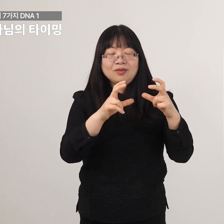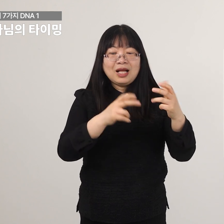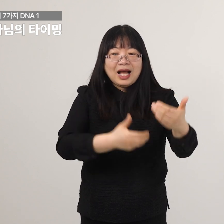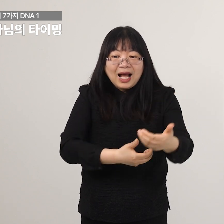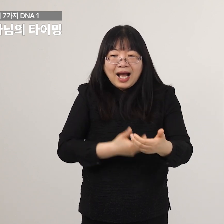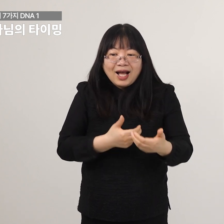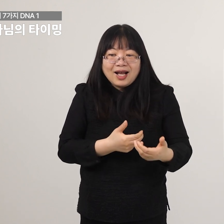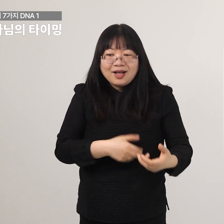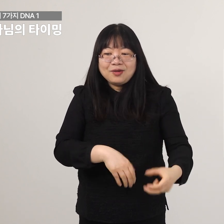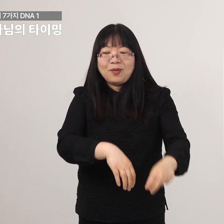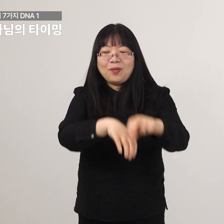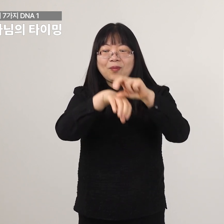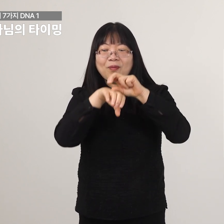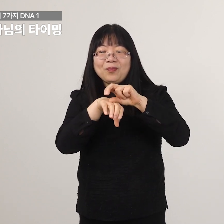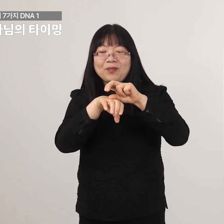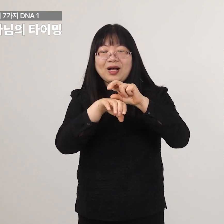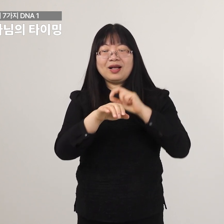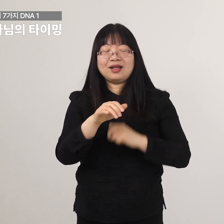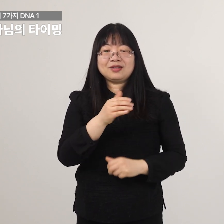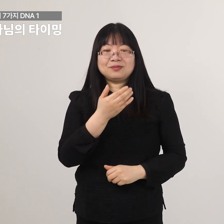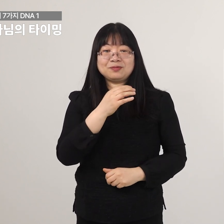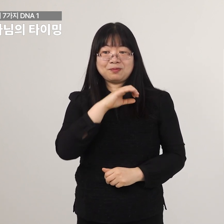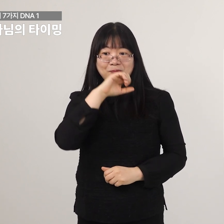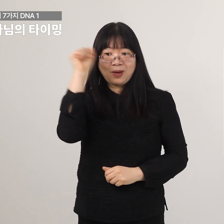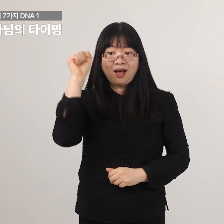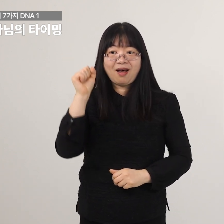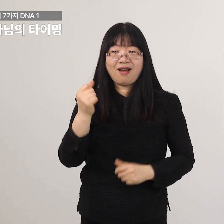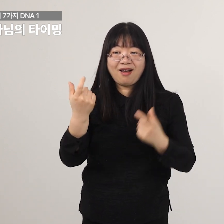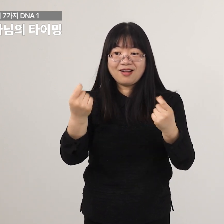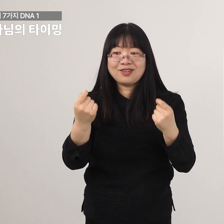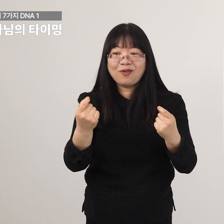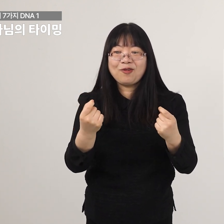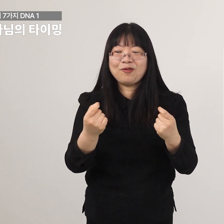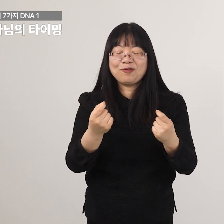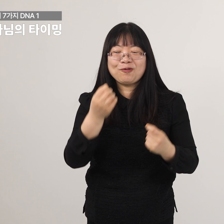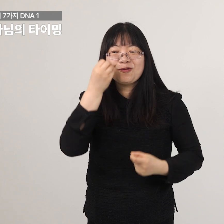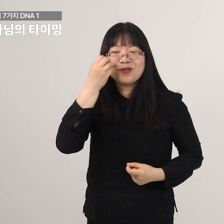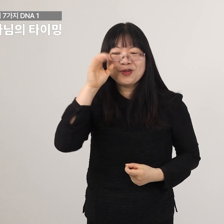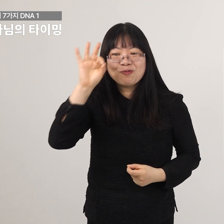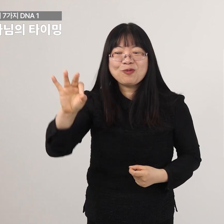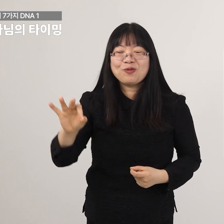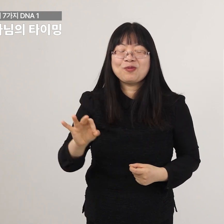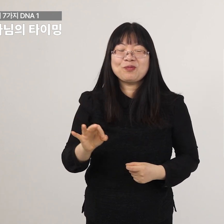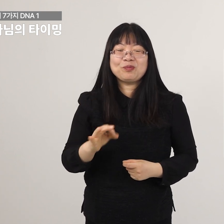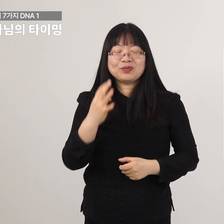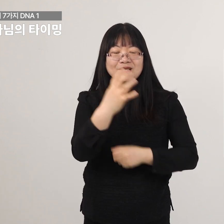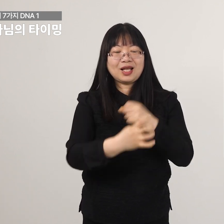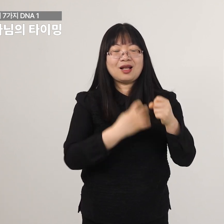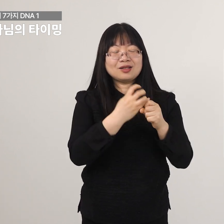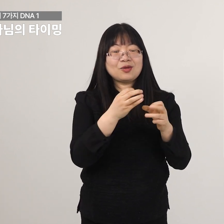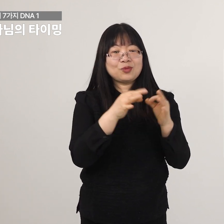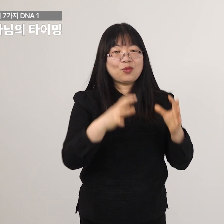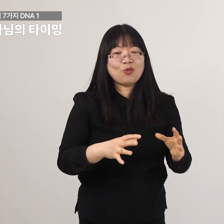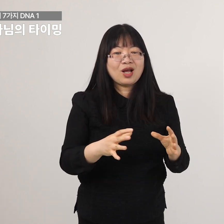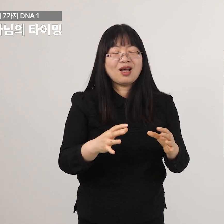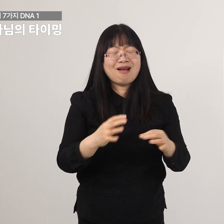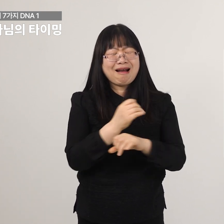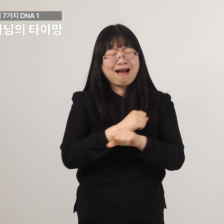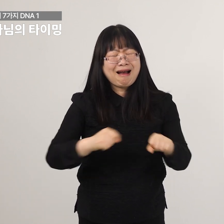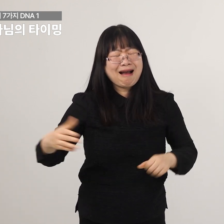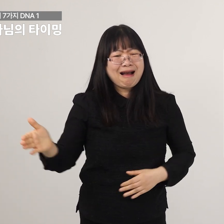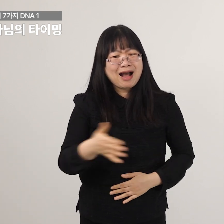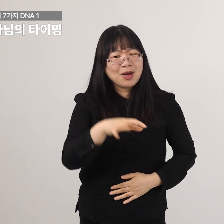안듯이 부드럽게 받아요. 참 신기해요. 그러니까 40년 동안